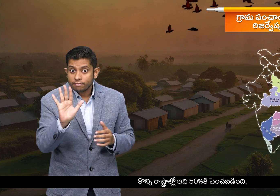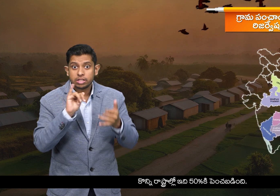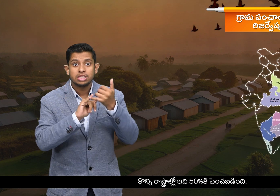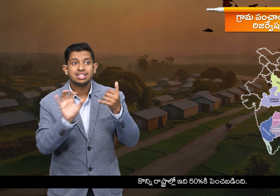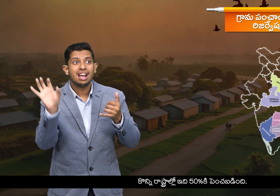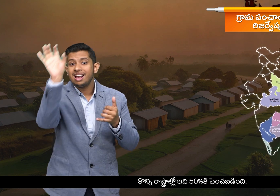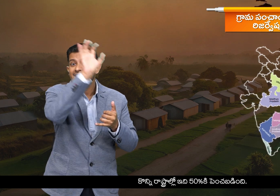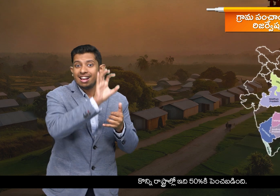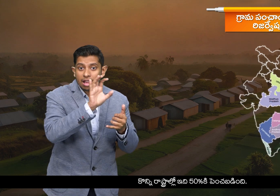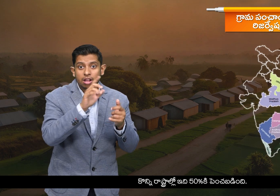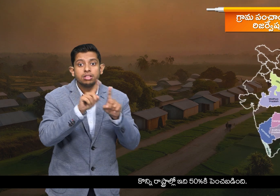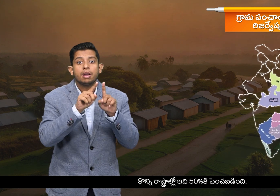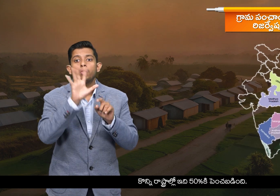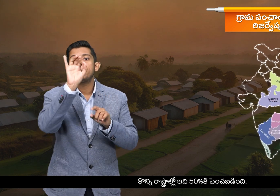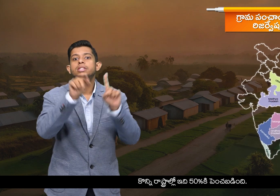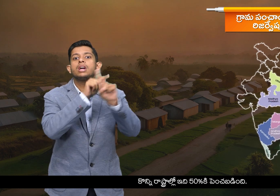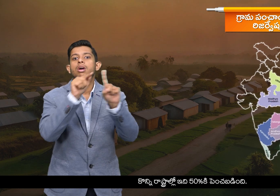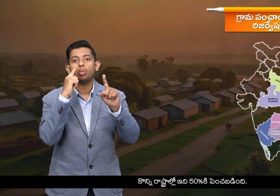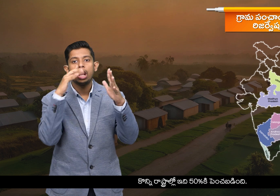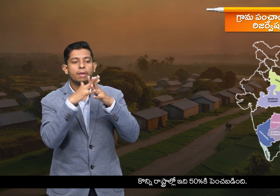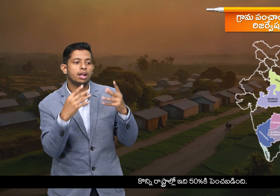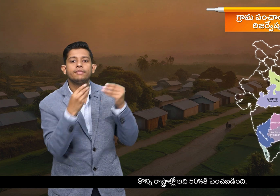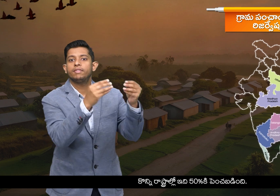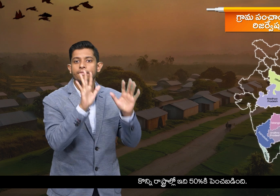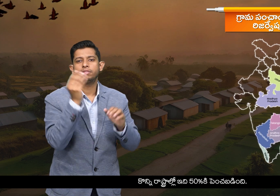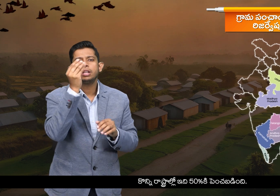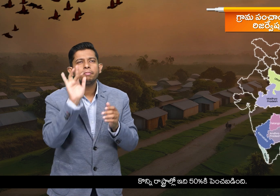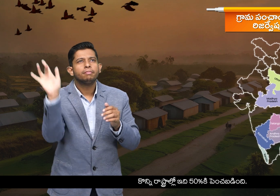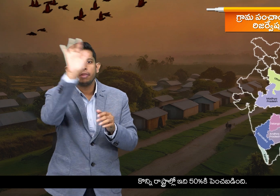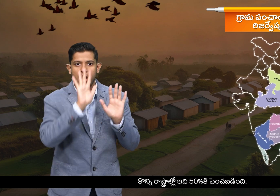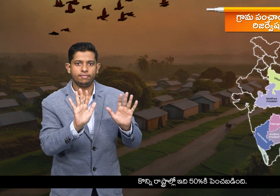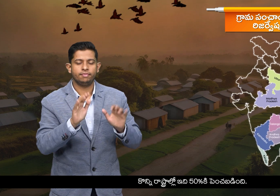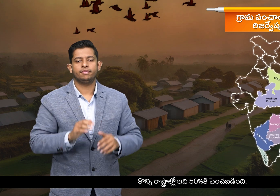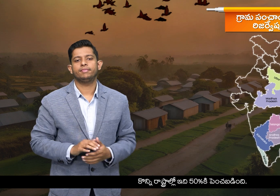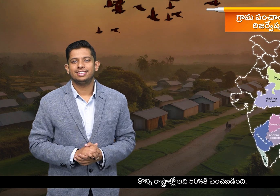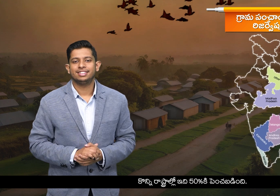కొన్ని రాష్ట్రాలలో ఇది 50%కి పెంచబడింది.